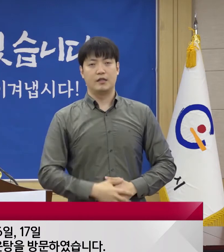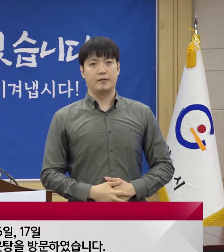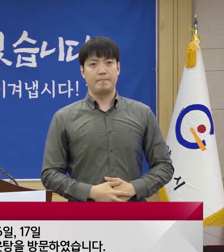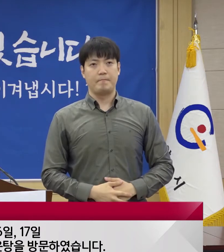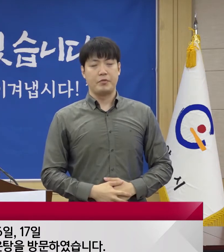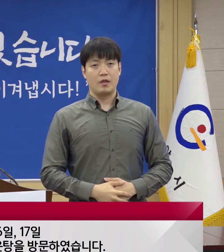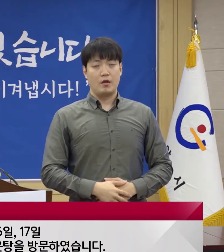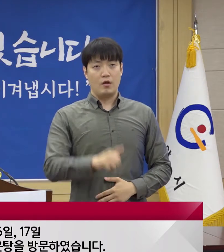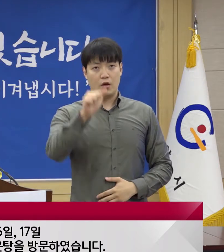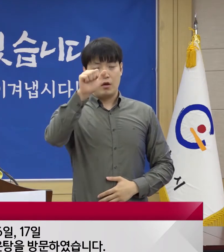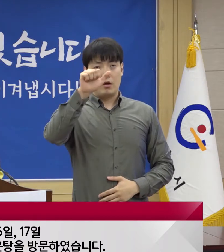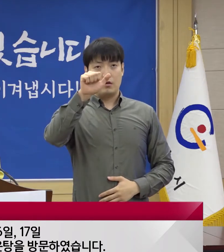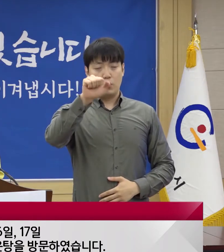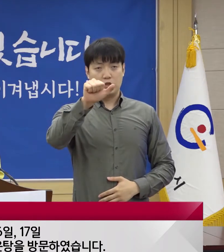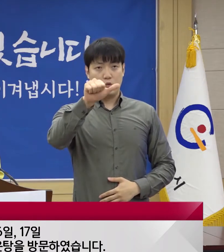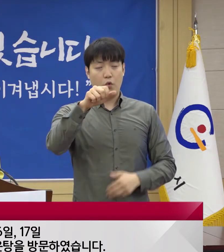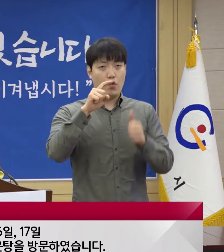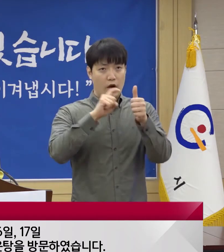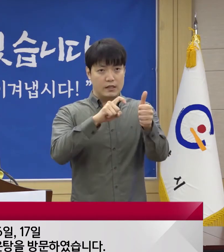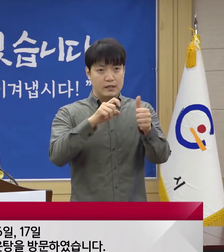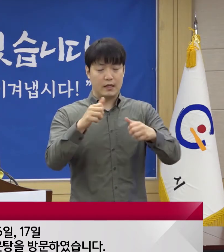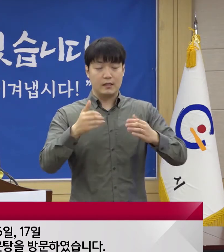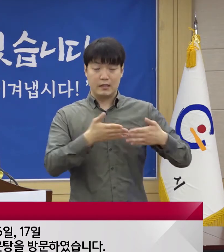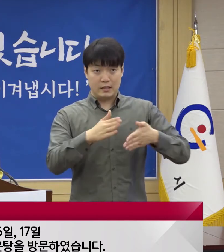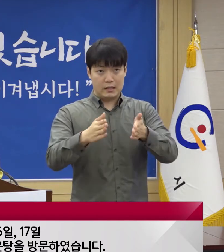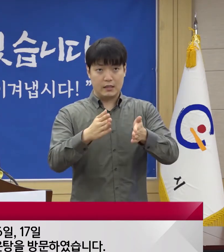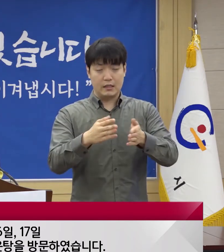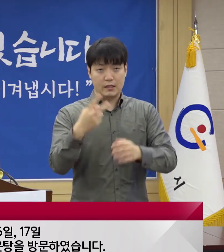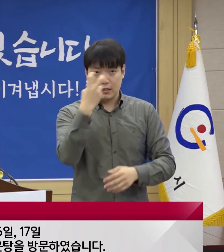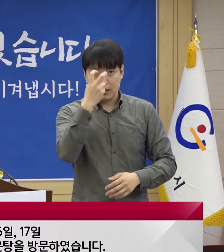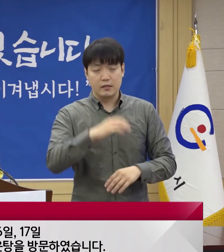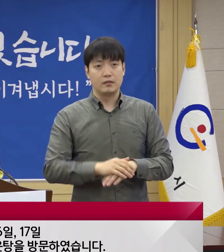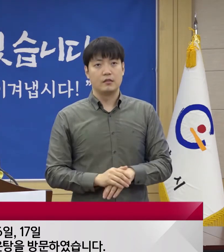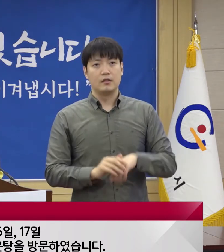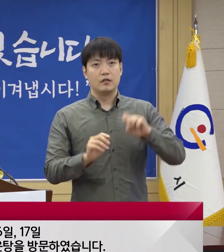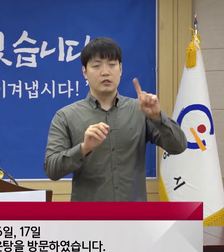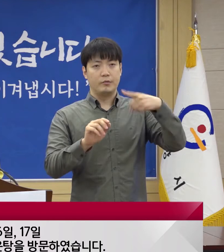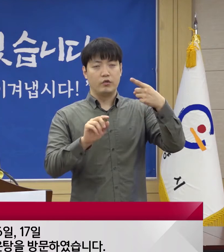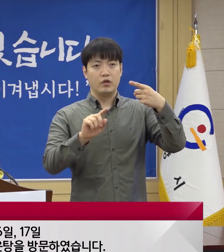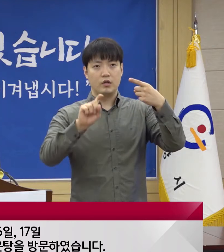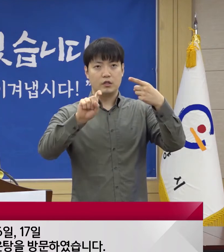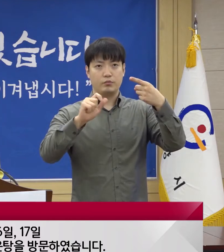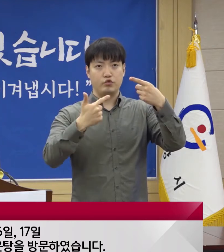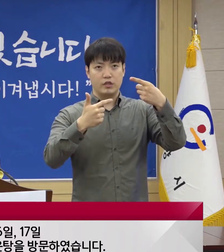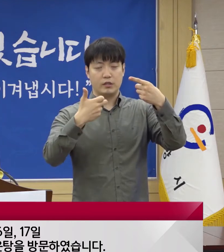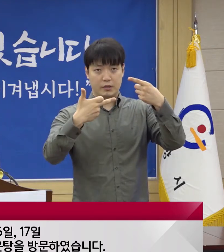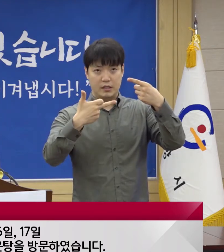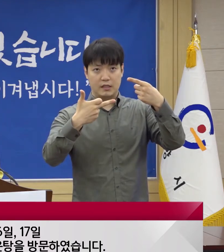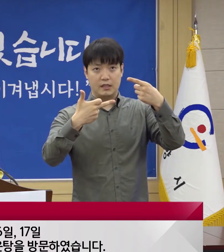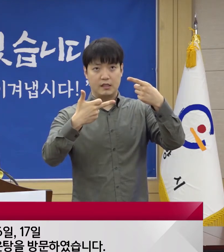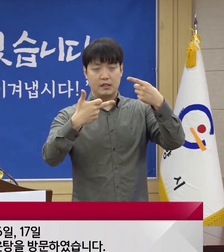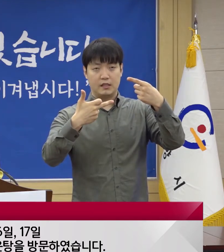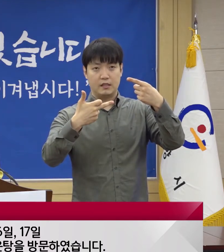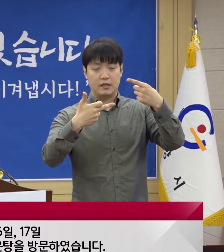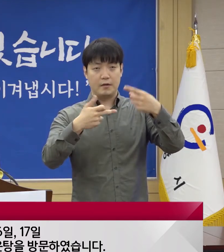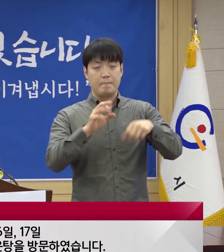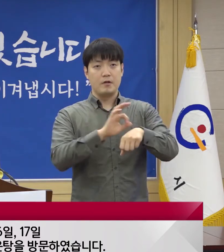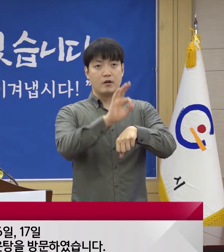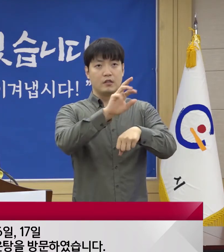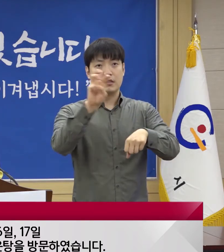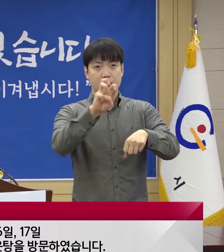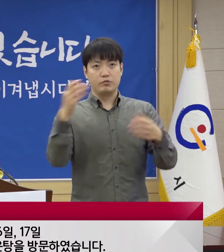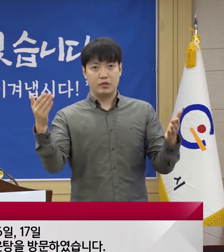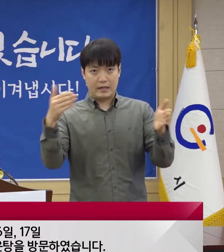30분까지는 확진자고 제 확인된 동선은 11월 16일 17 17일